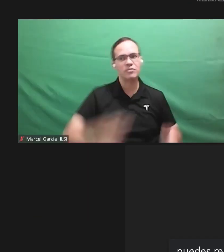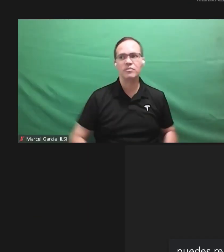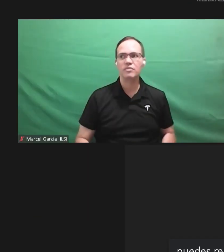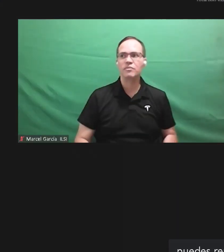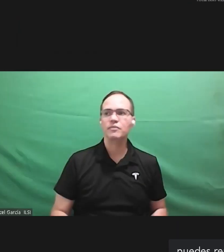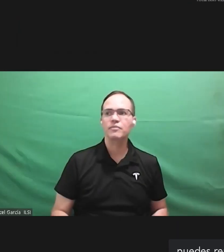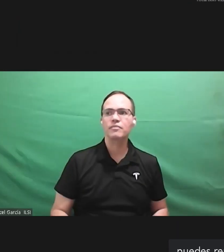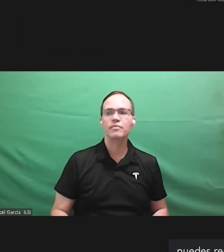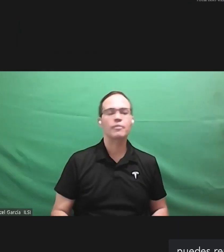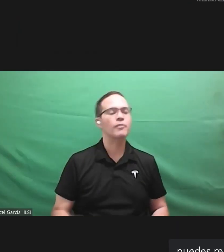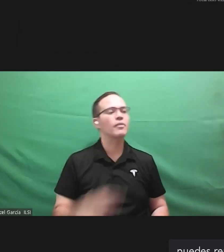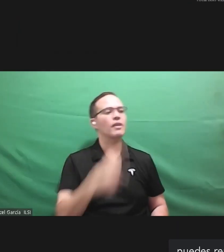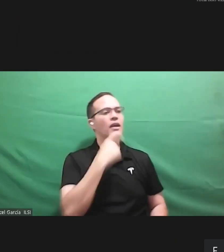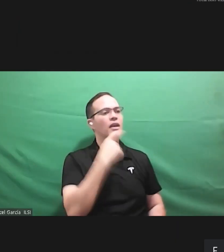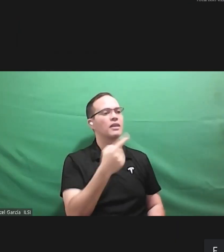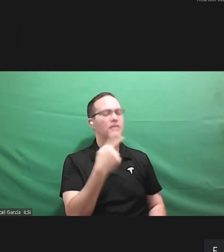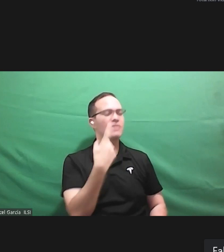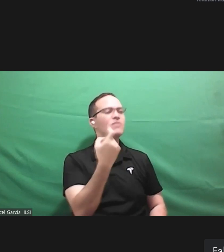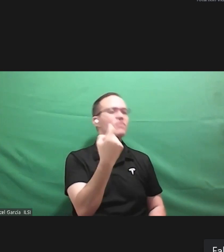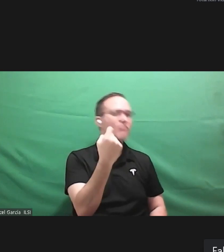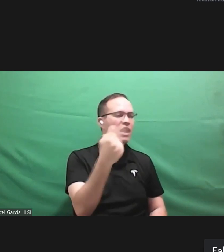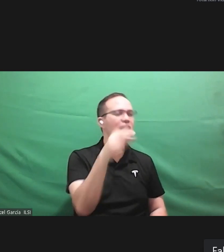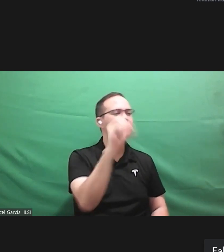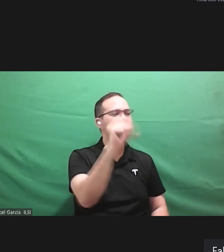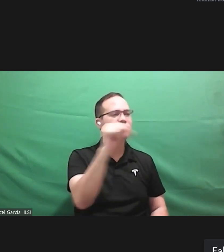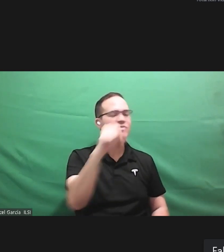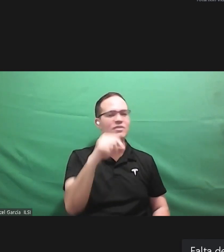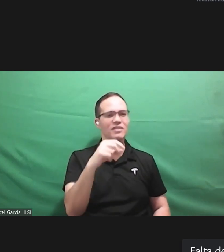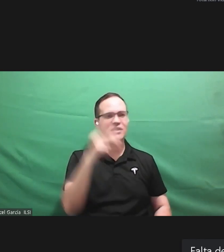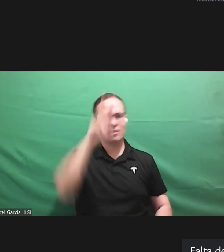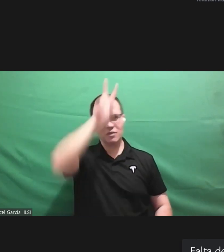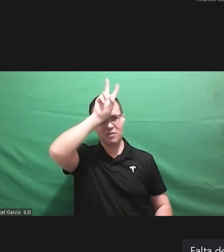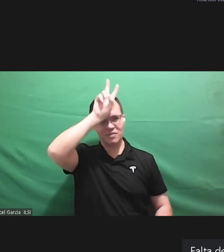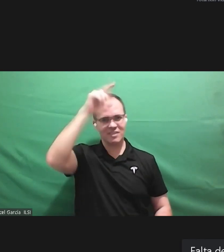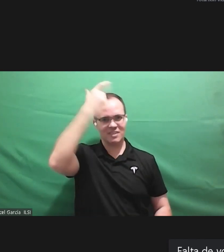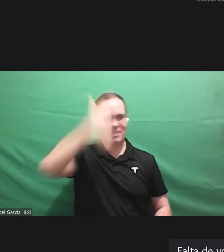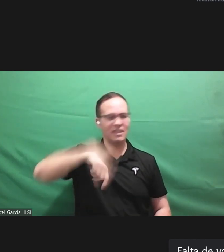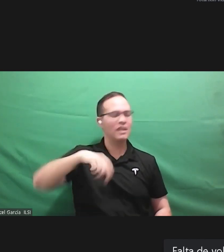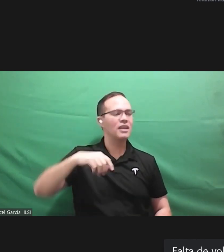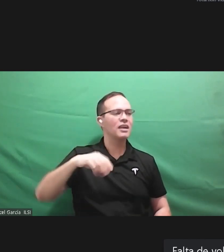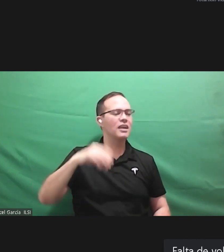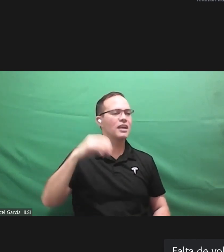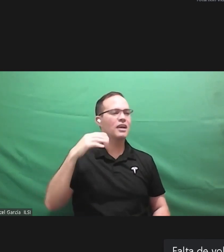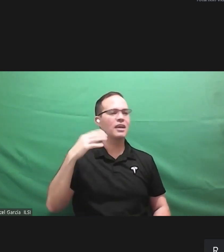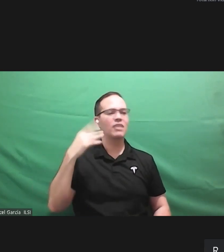tú hablas de la falta de voluntad política y hablas de que Ramiro creo que es consultor.